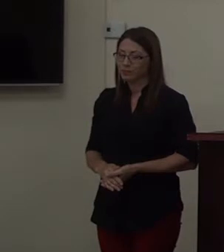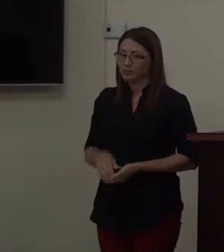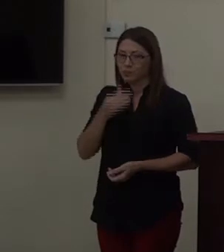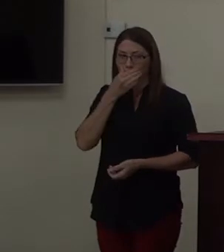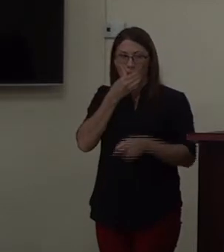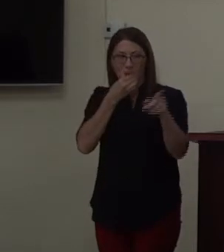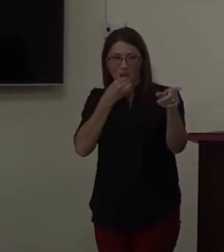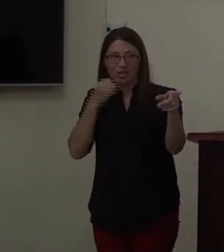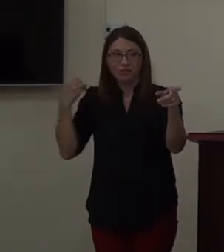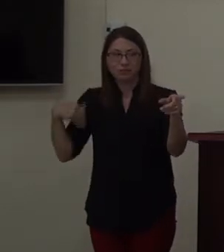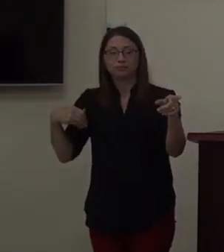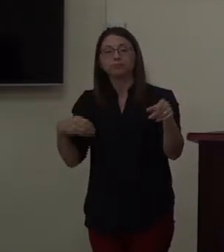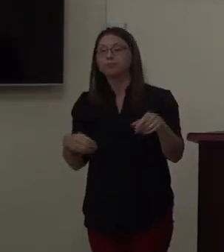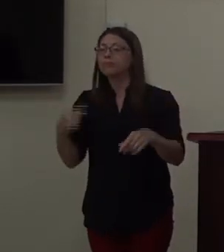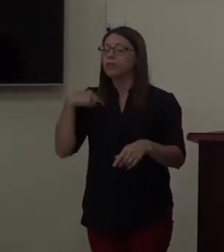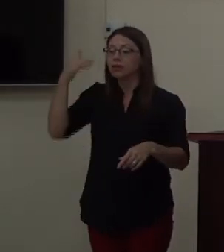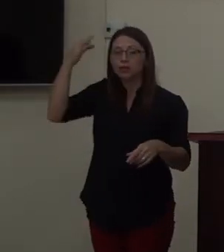creo que